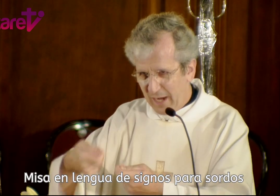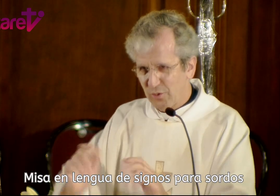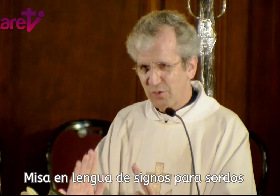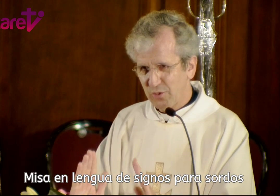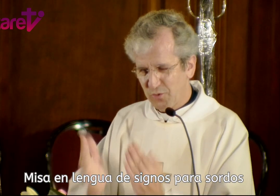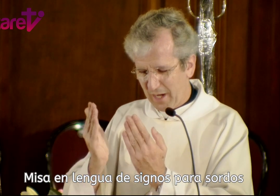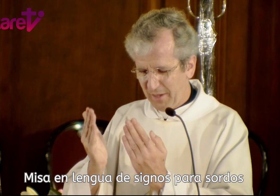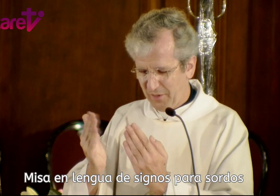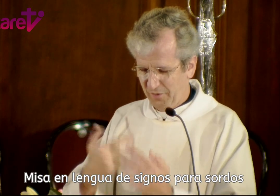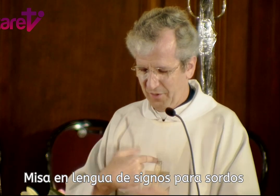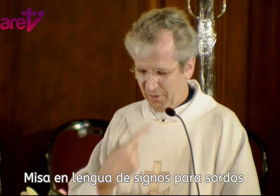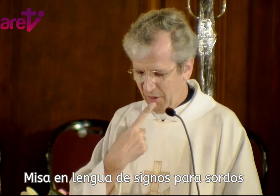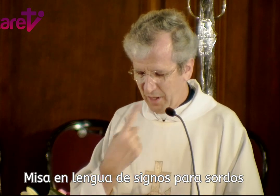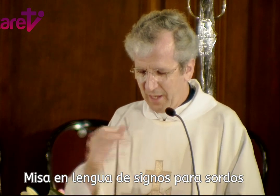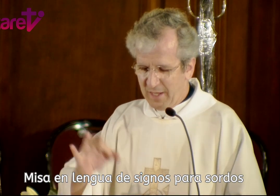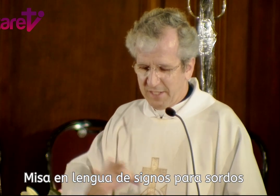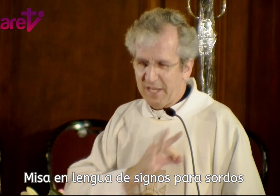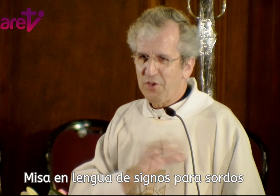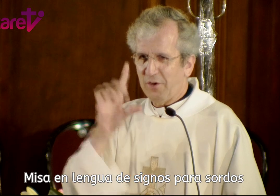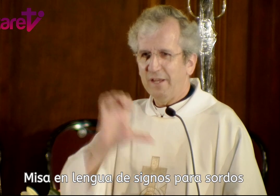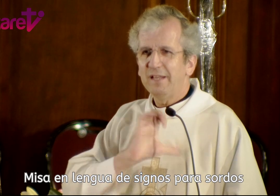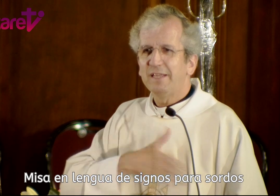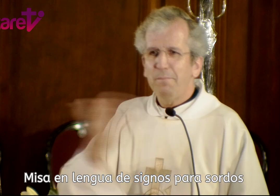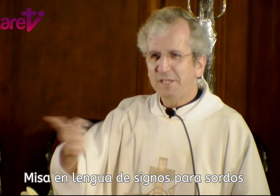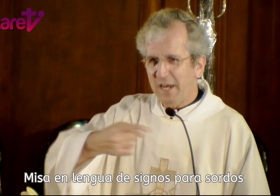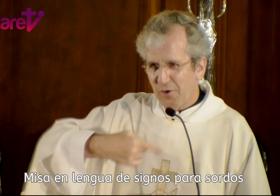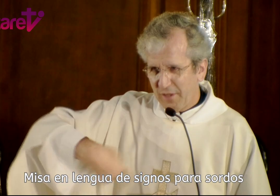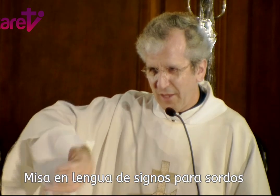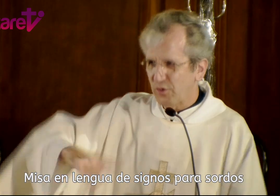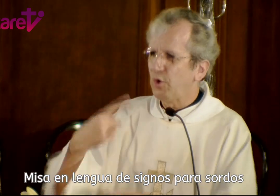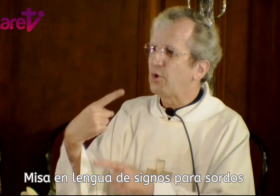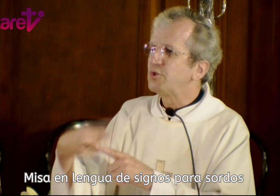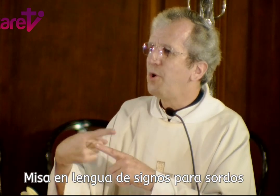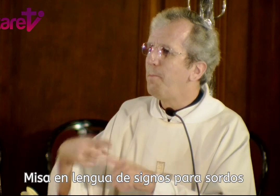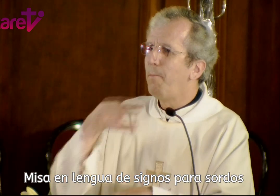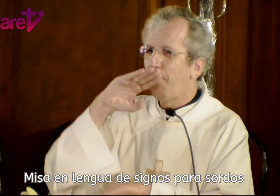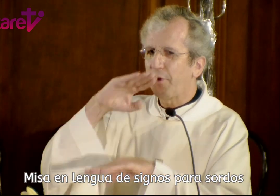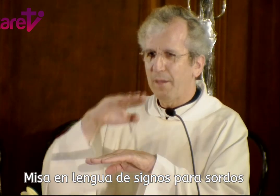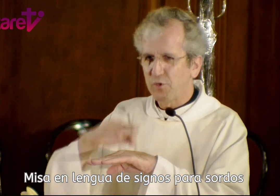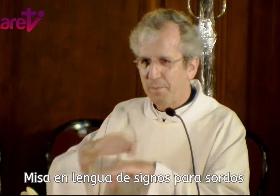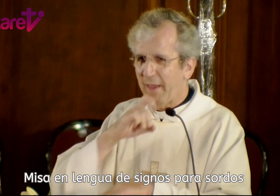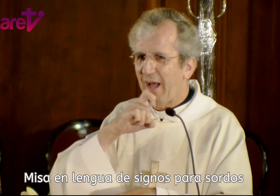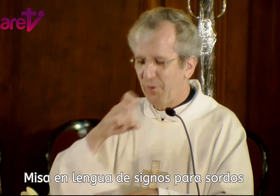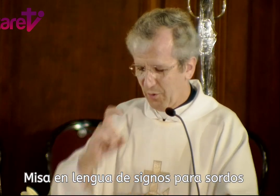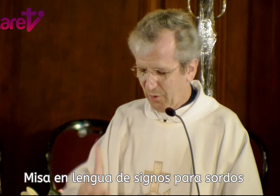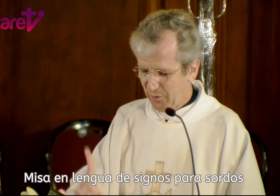danos tu salvación. Señor, ten misericordia de nosotros, porque hemos pecado contra